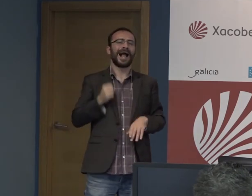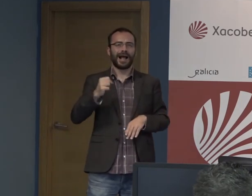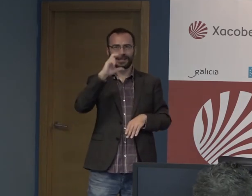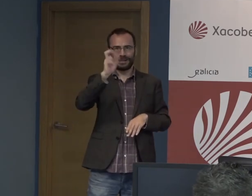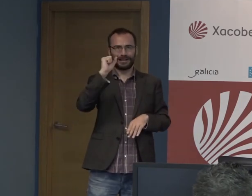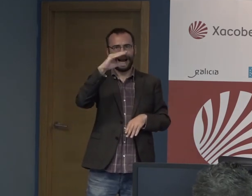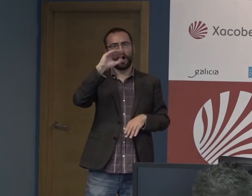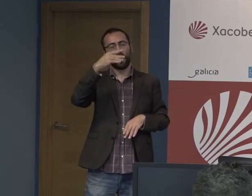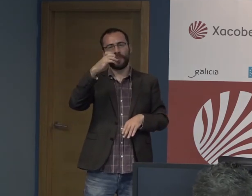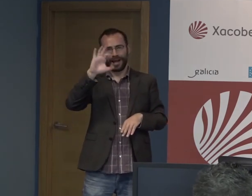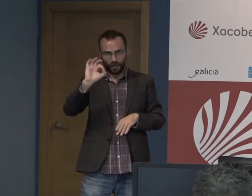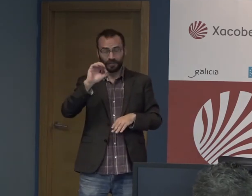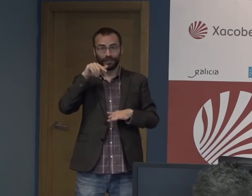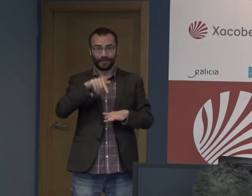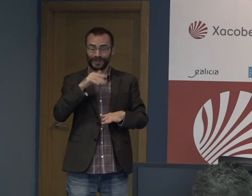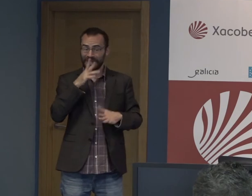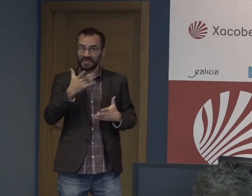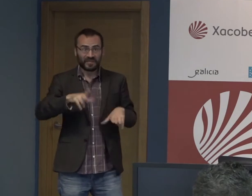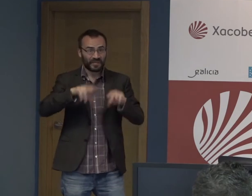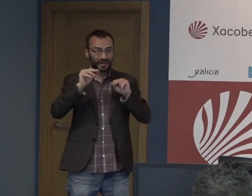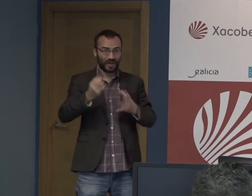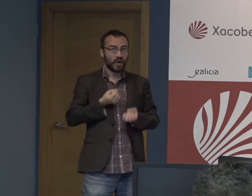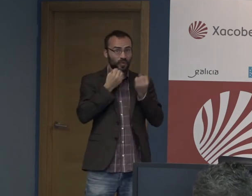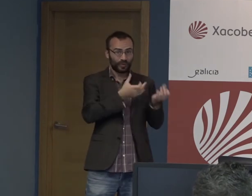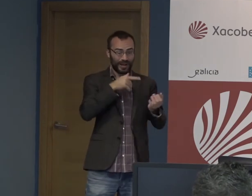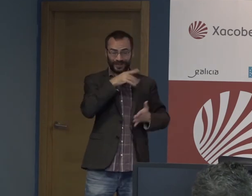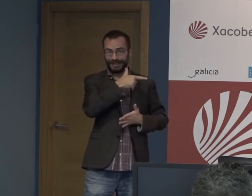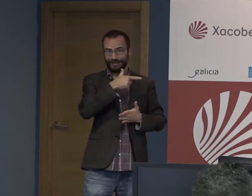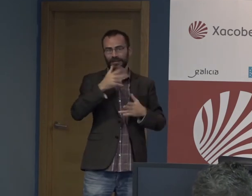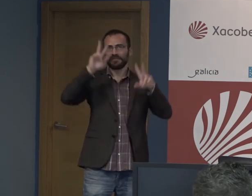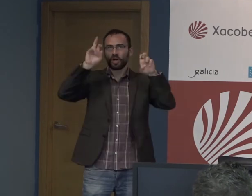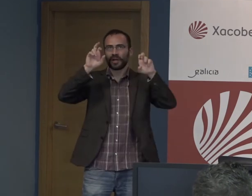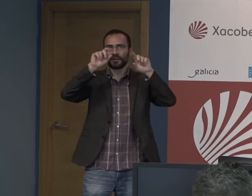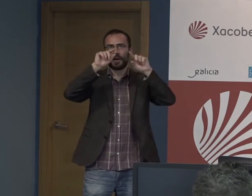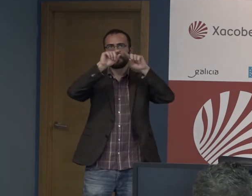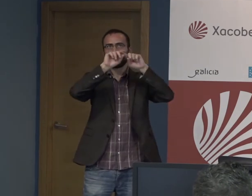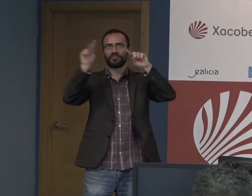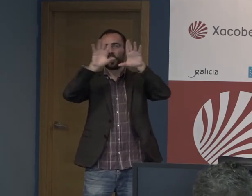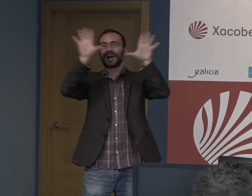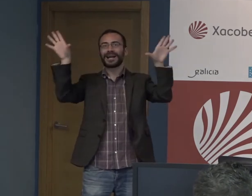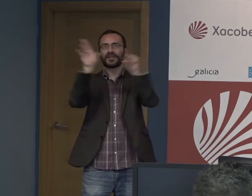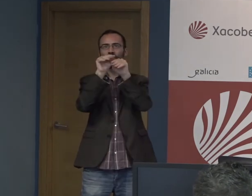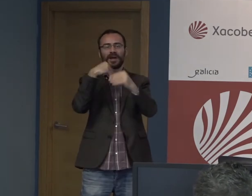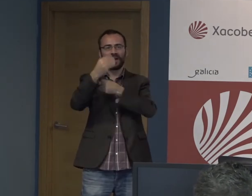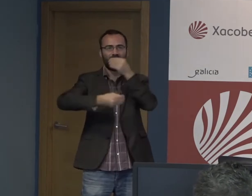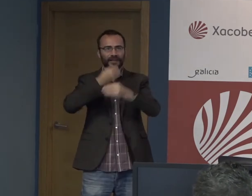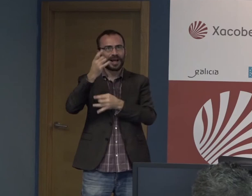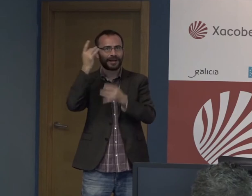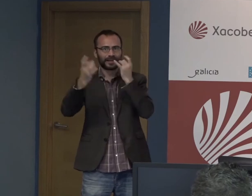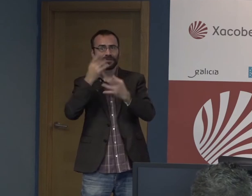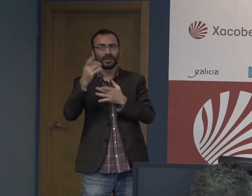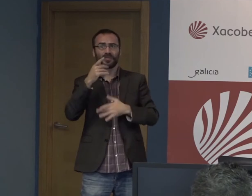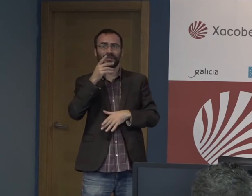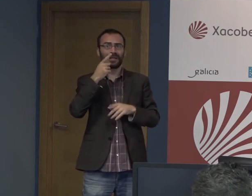yo solo me queda que deciros que una vez que os hemos contado el cuadro, digamos el resumen del cuadro general de lo que estamos haciendo aquí, como